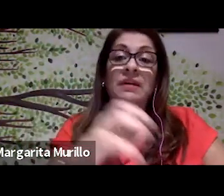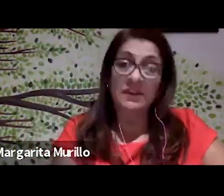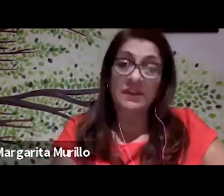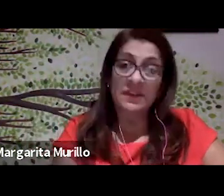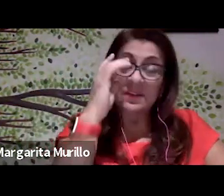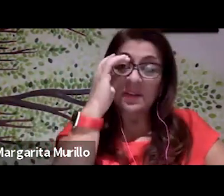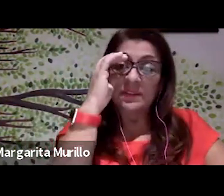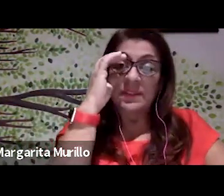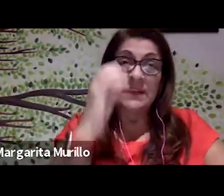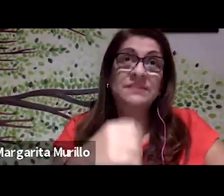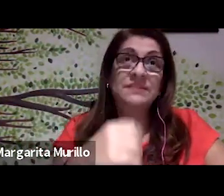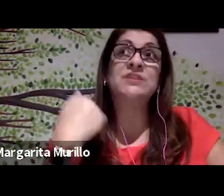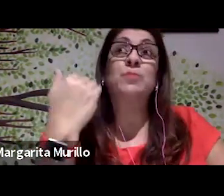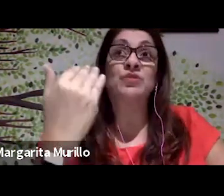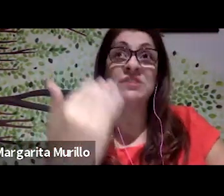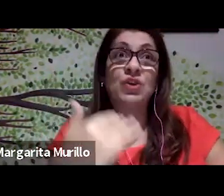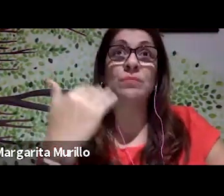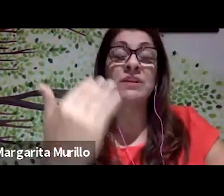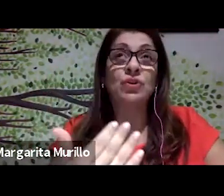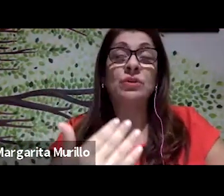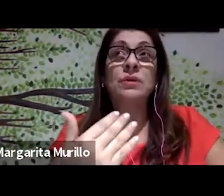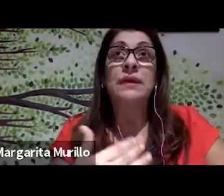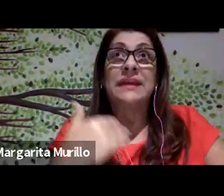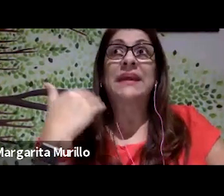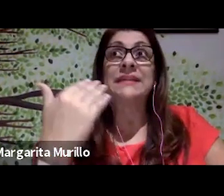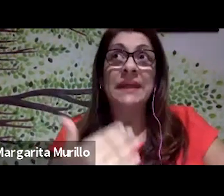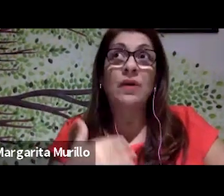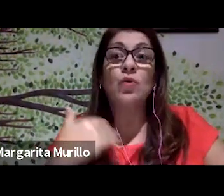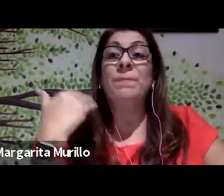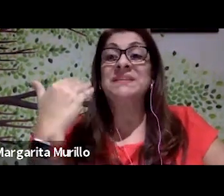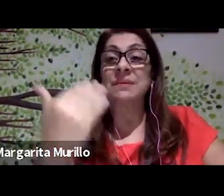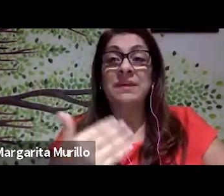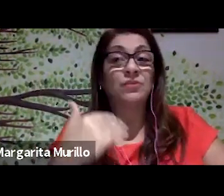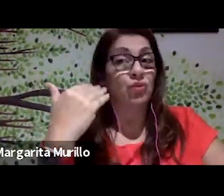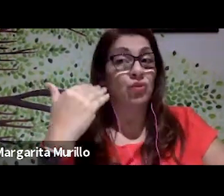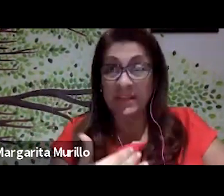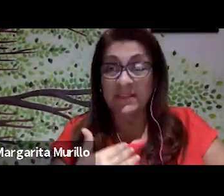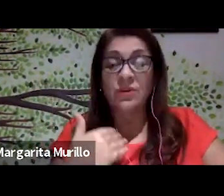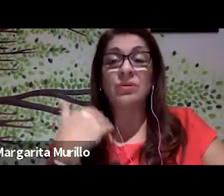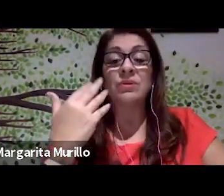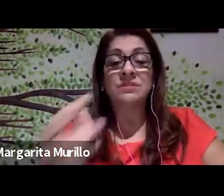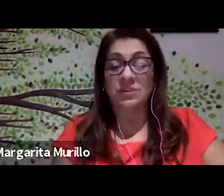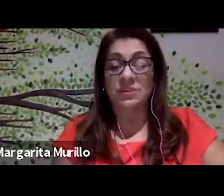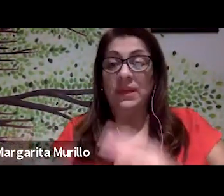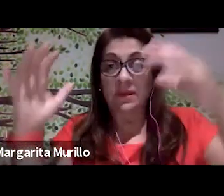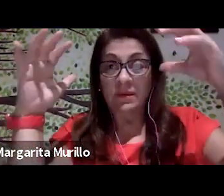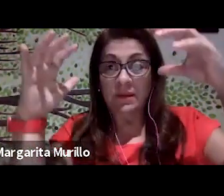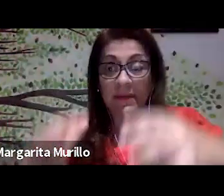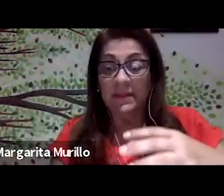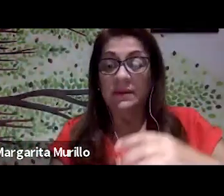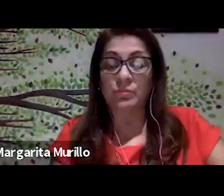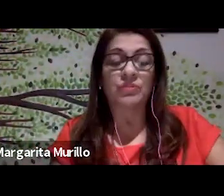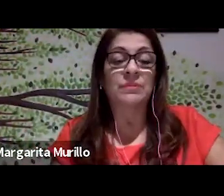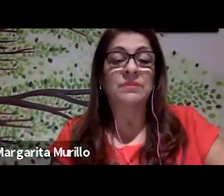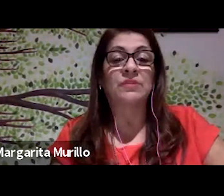a raíz de esta exposición mayor que genera un pensamiento no crítico sino de